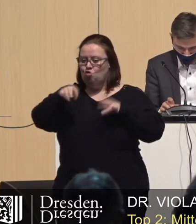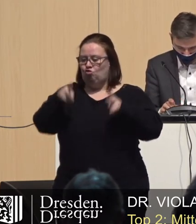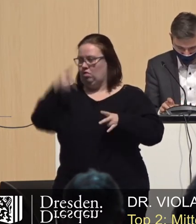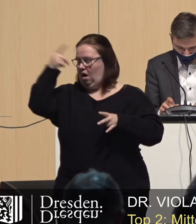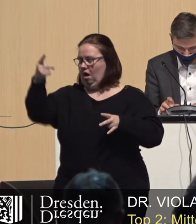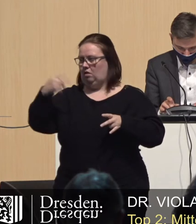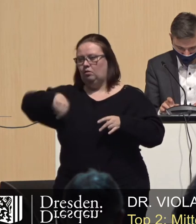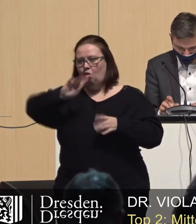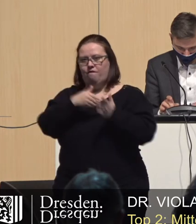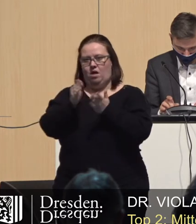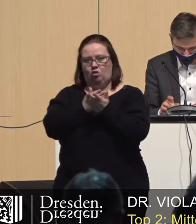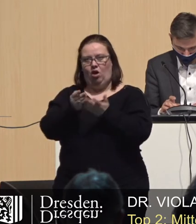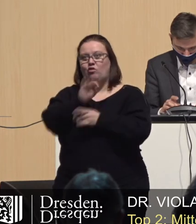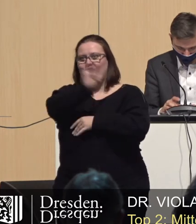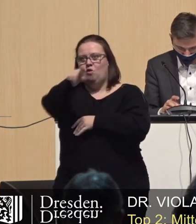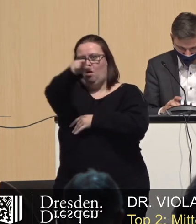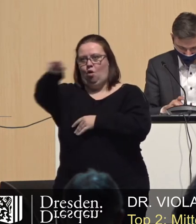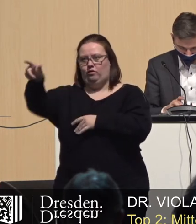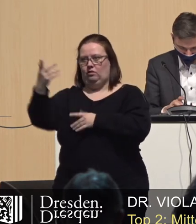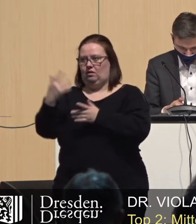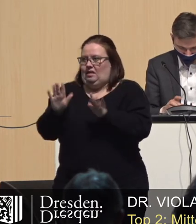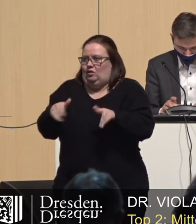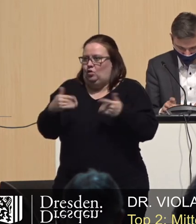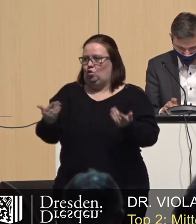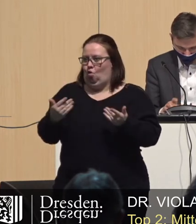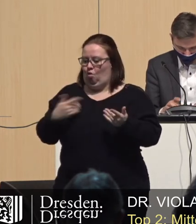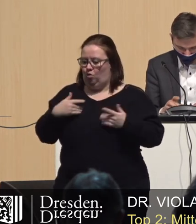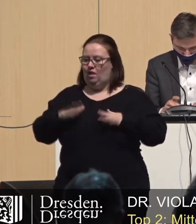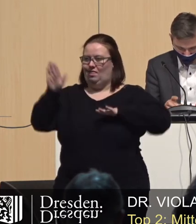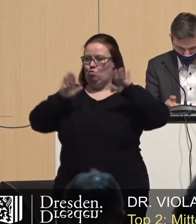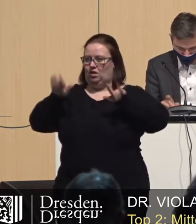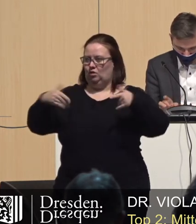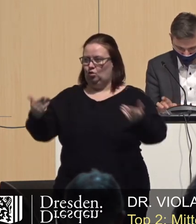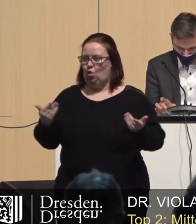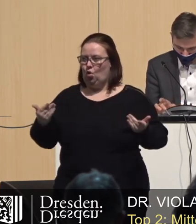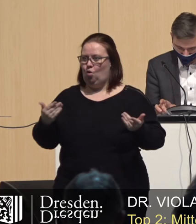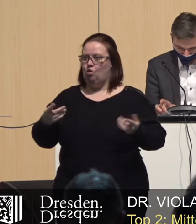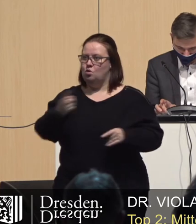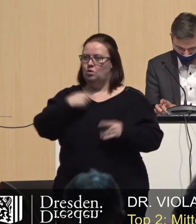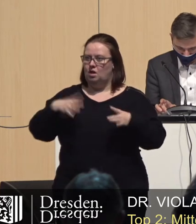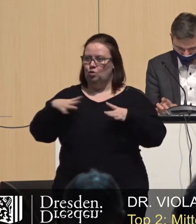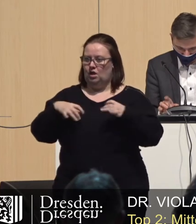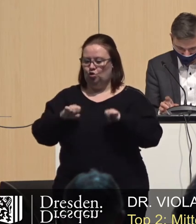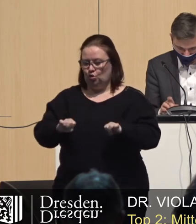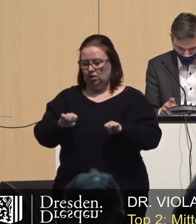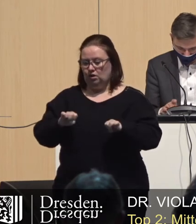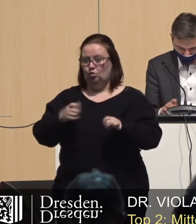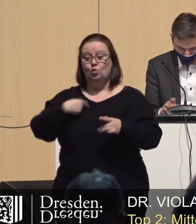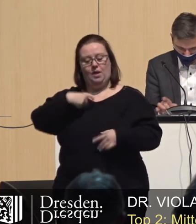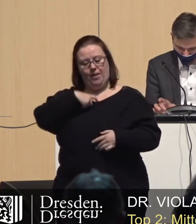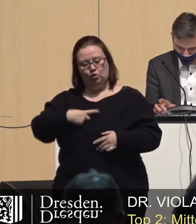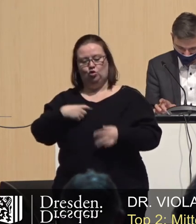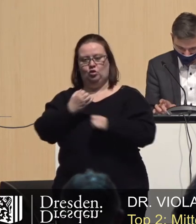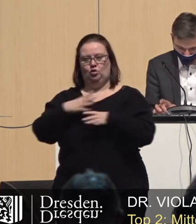Stadtrat, damit wir weiter Entscheidungen treffen können. Das ist nun mal der Preis der Demokratie. Und unser Gesundheitsschutz, unser